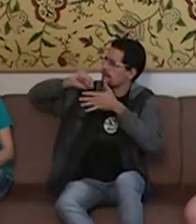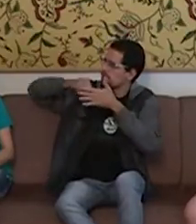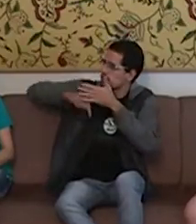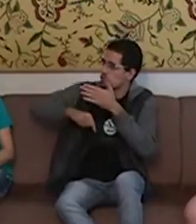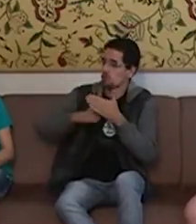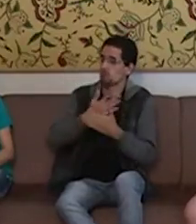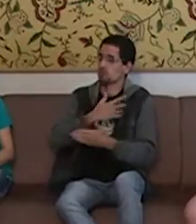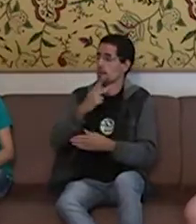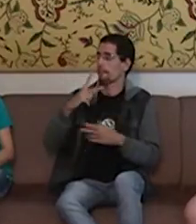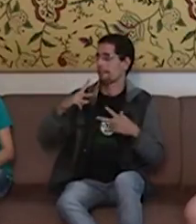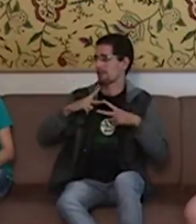contexto e eu entendi.